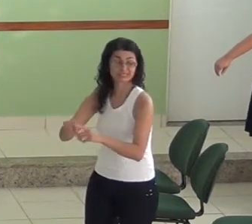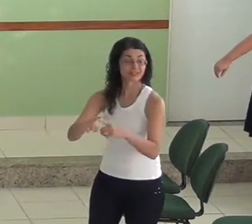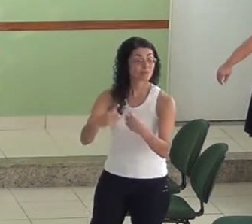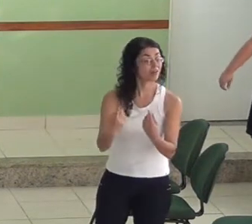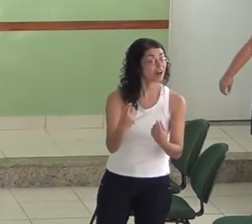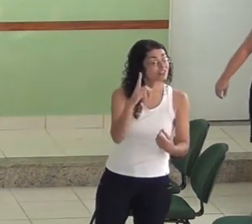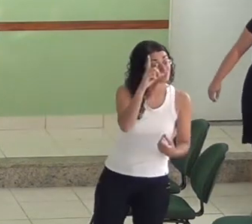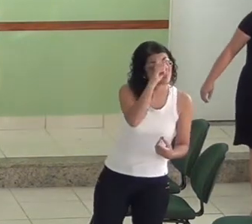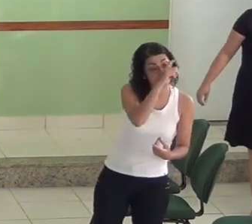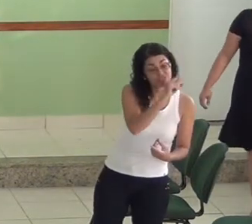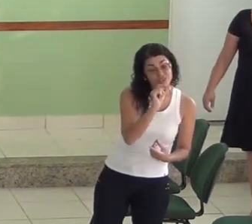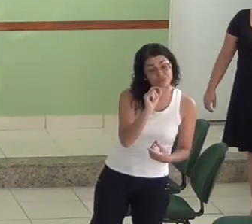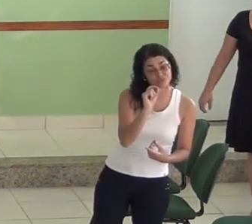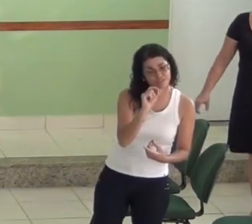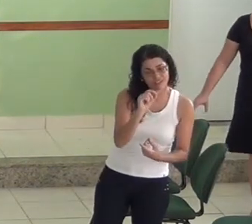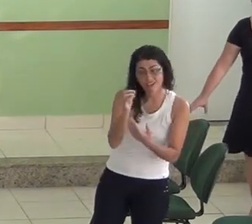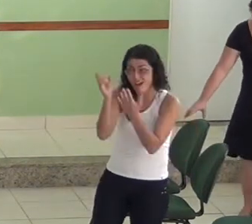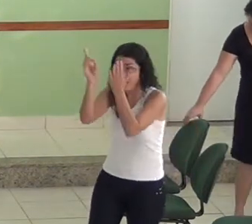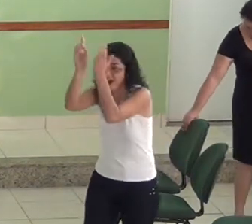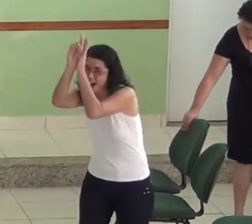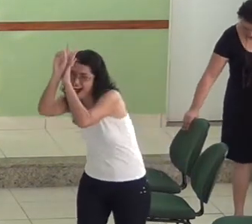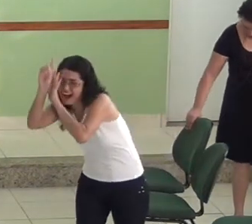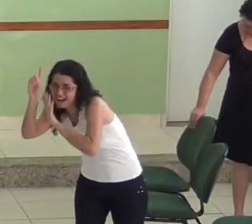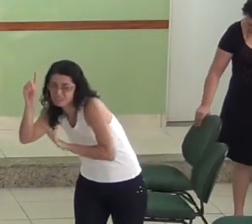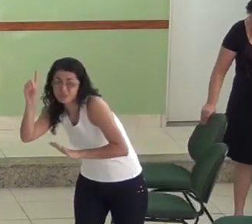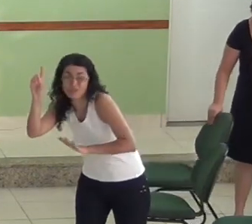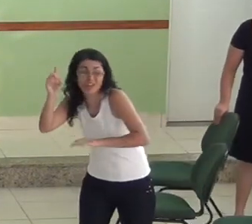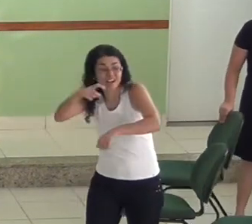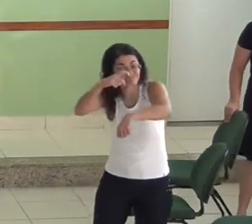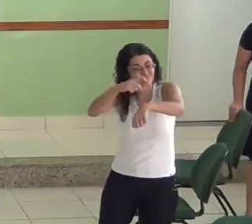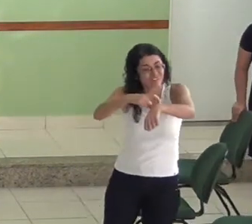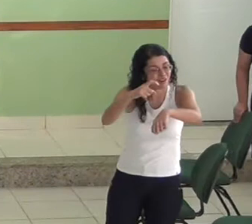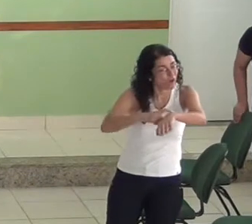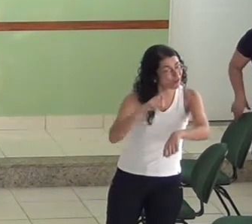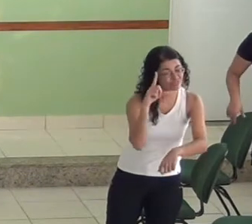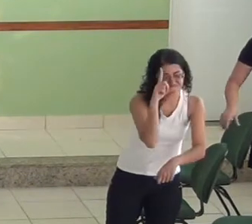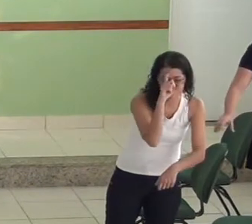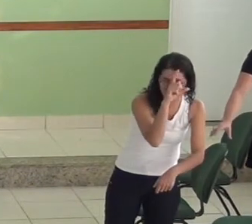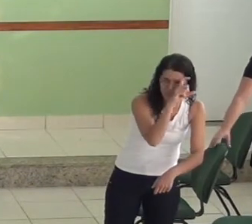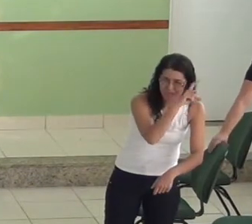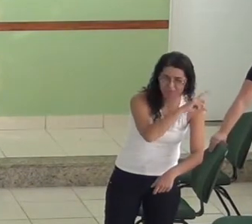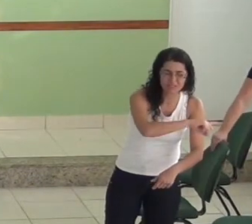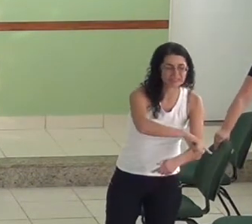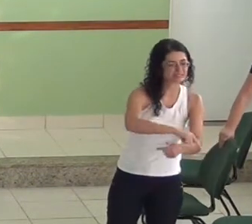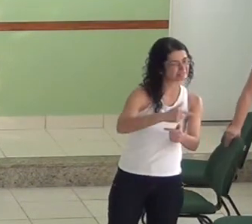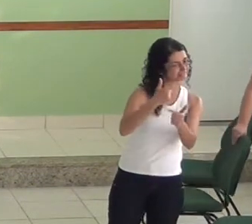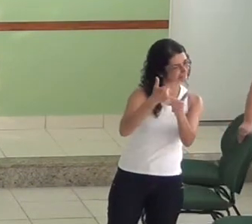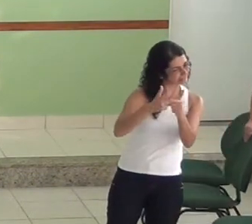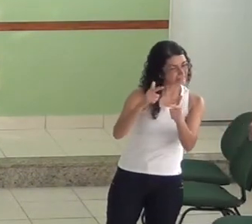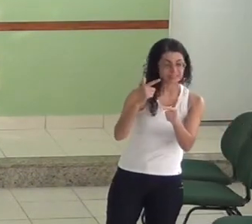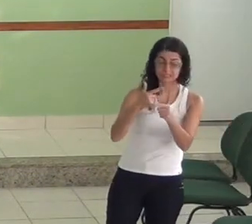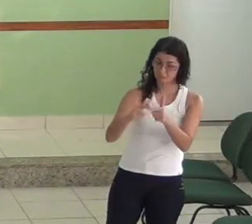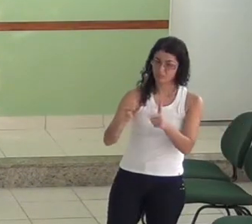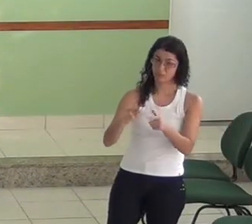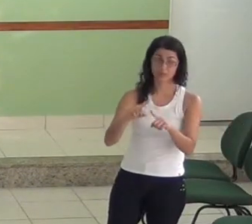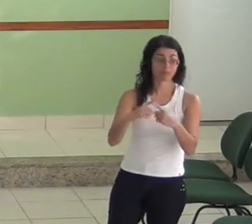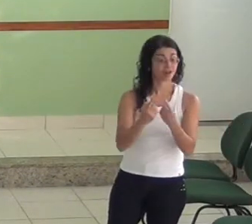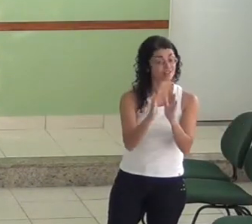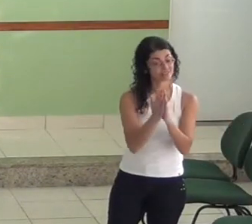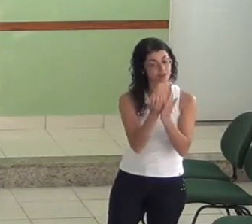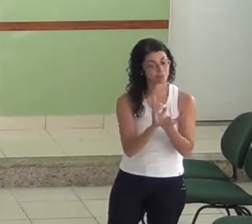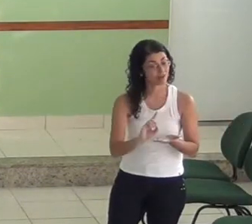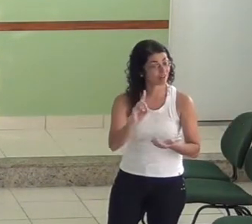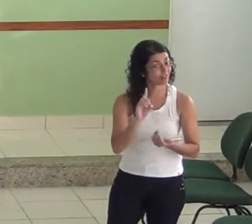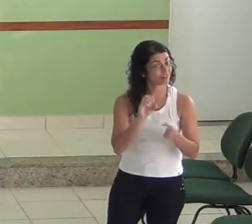nós adorarmos ao Senhor quando nós temos problemas. Mas a palavra nos ensina, todo